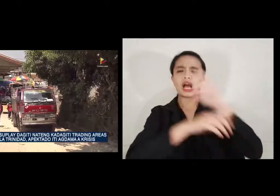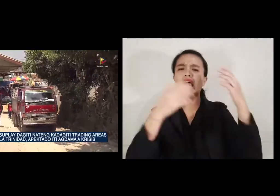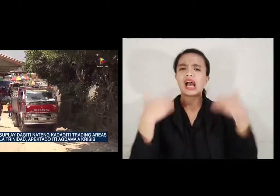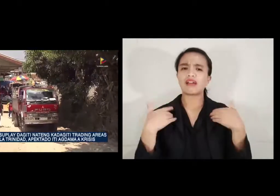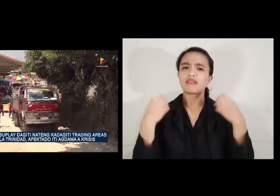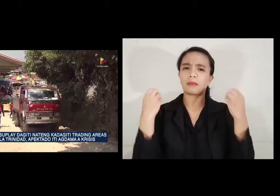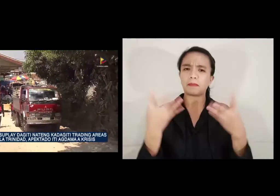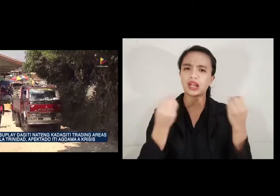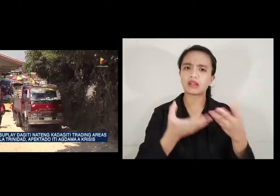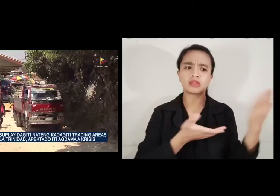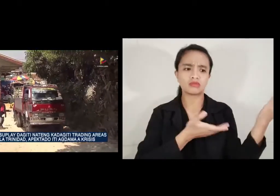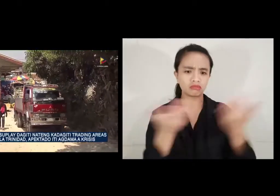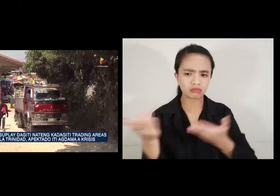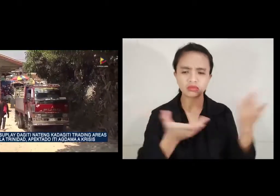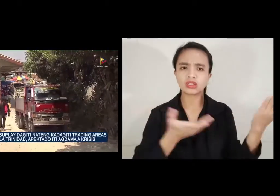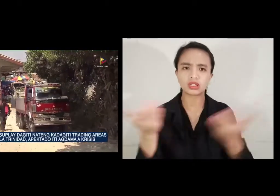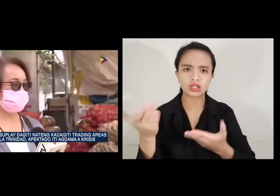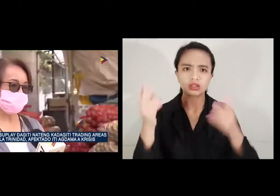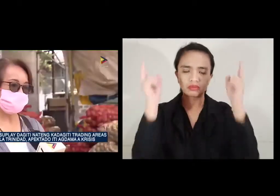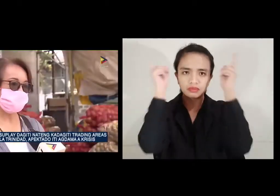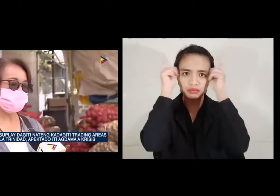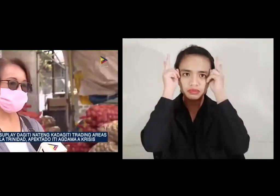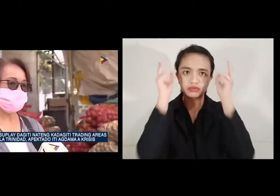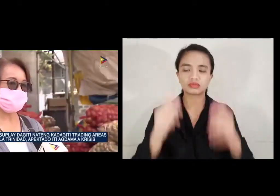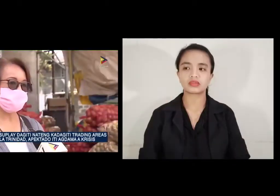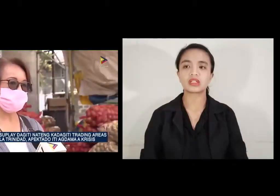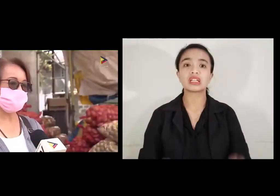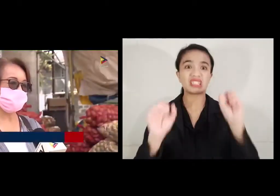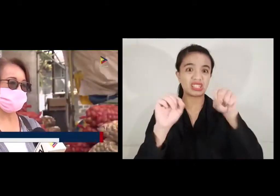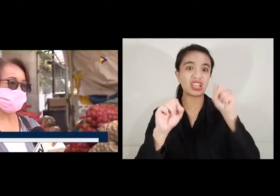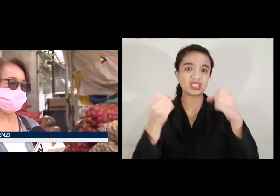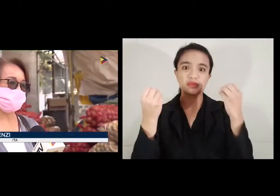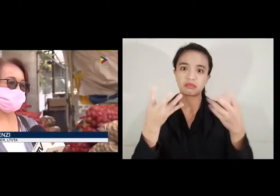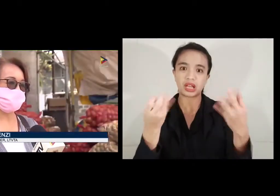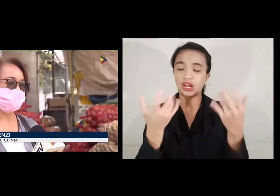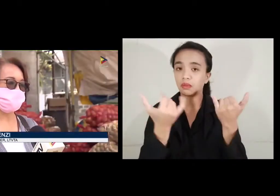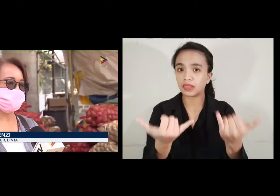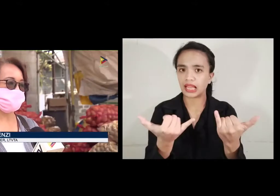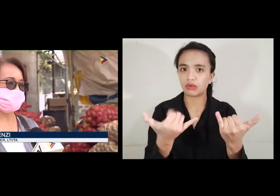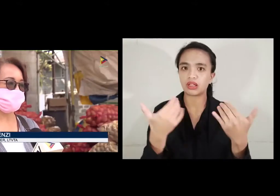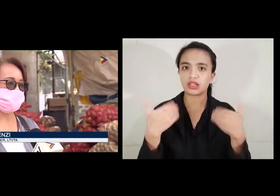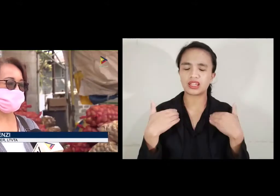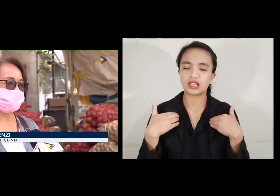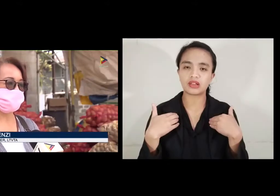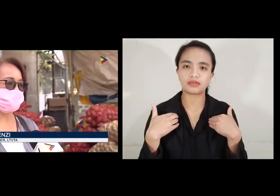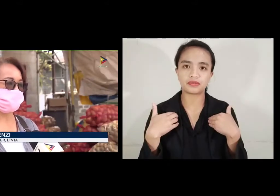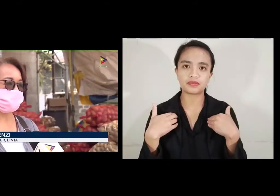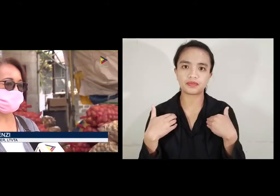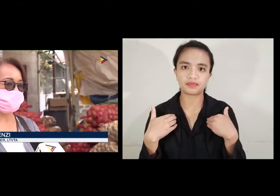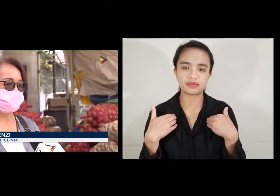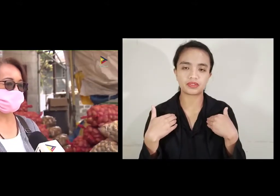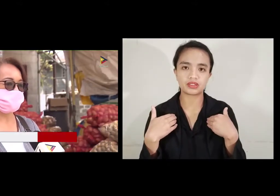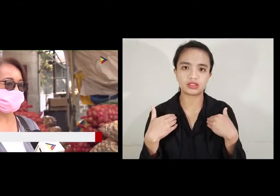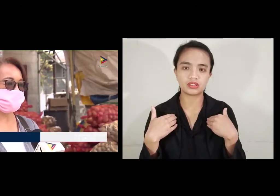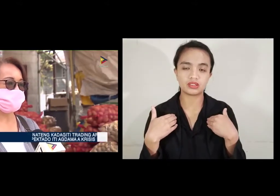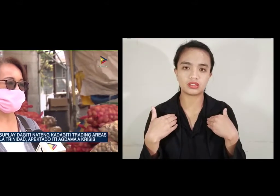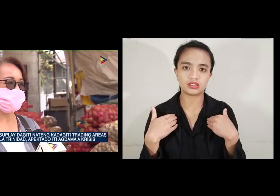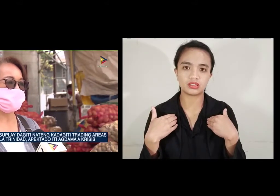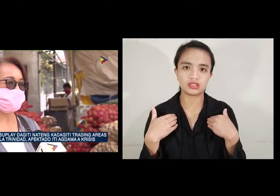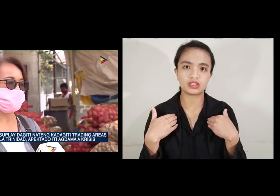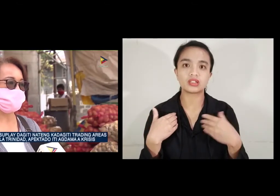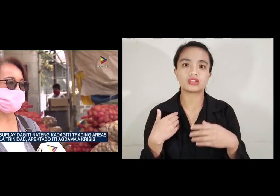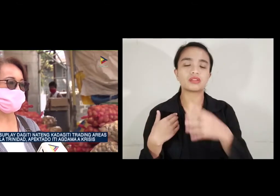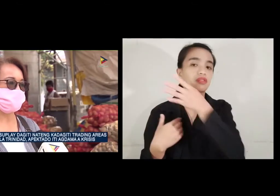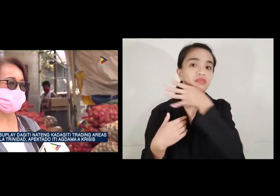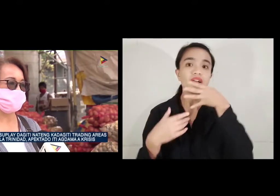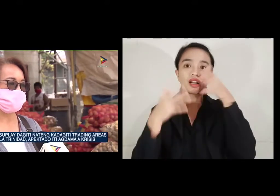dagiti sumangsangpet anak nateng. Adu pa lang sir, taas of now adati 10 lines ijay farmer